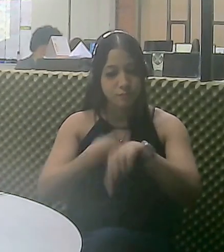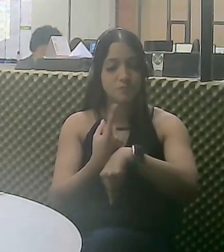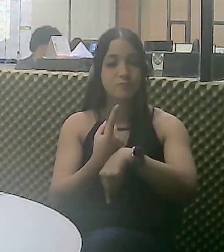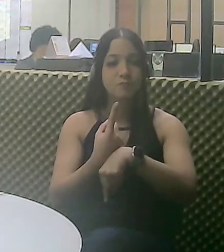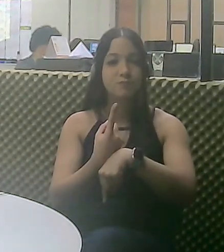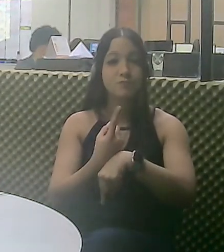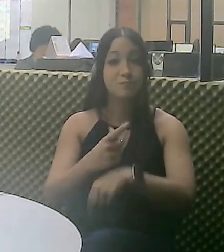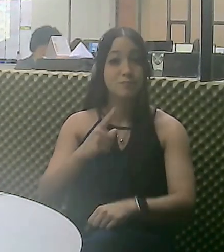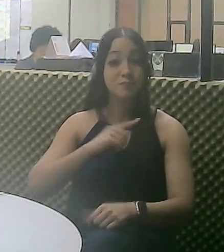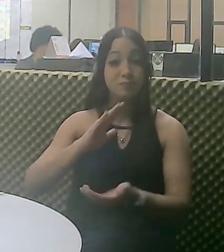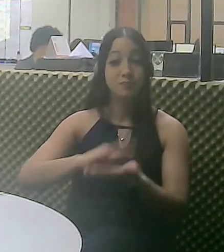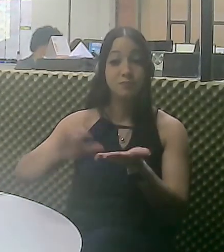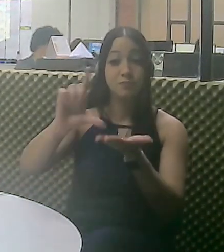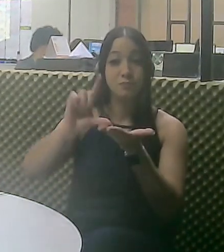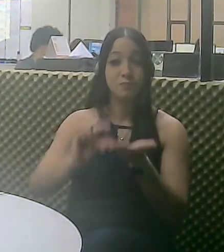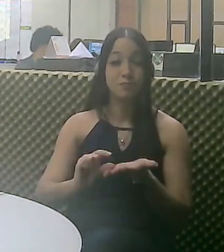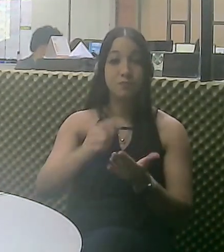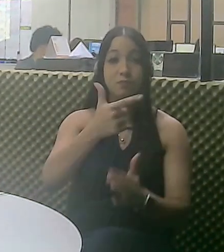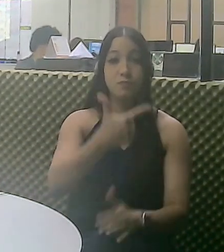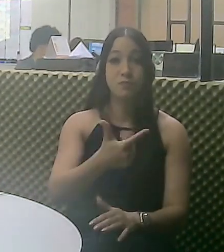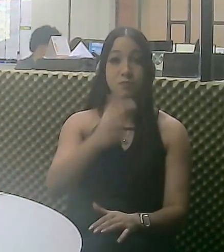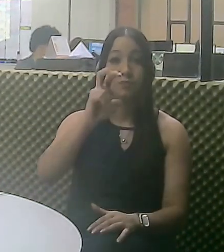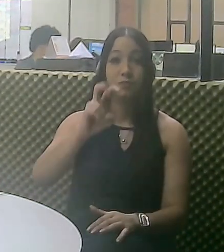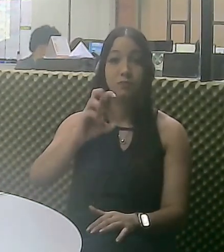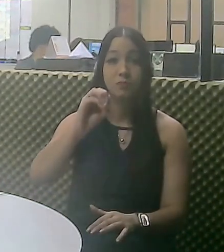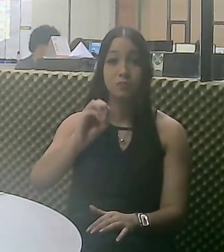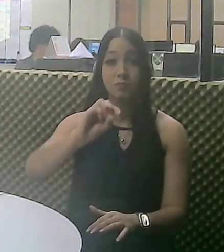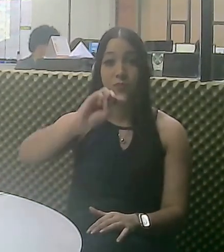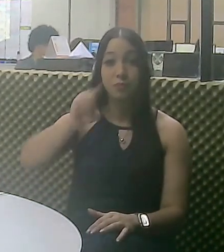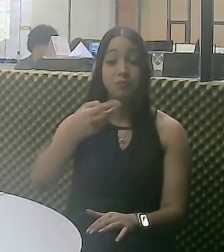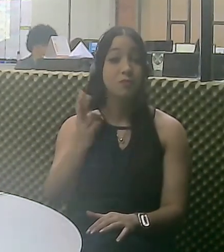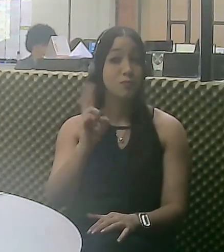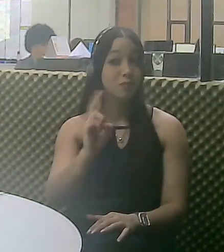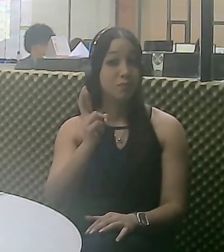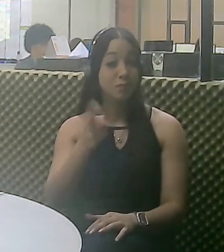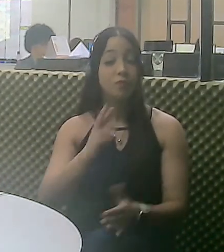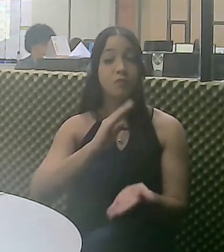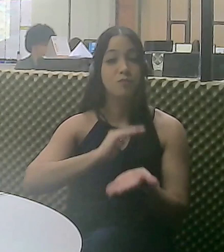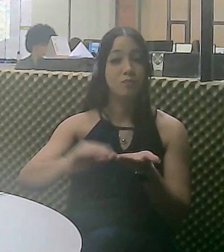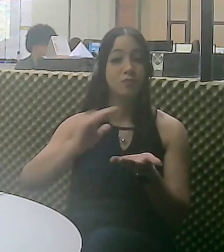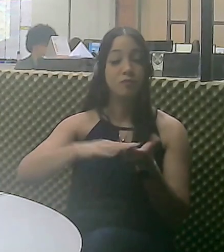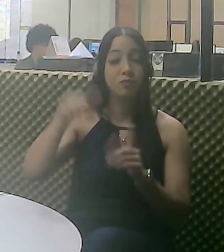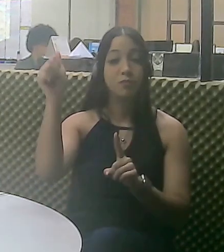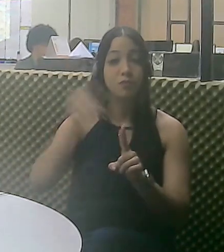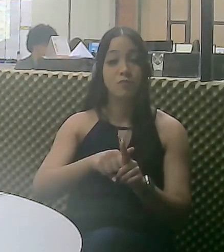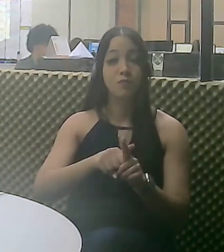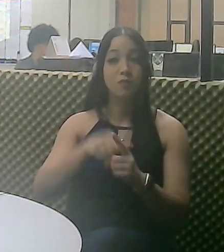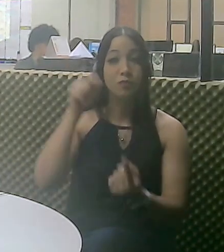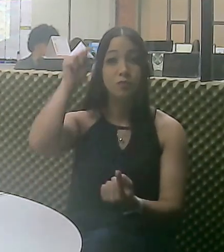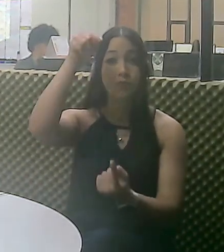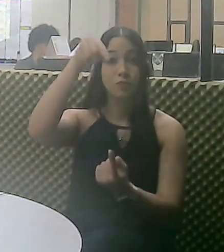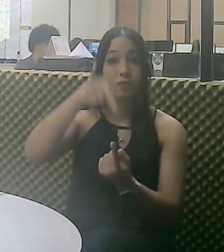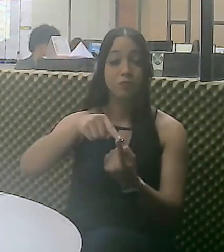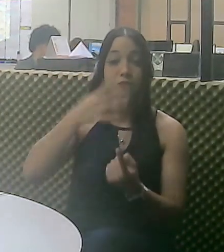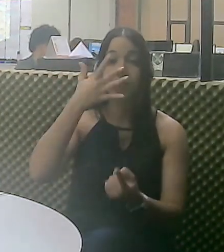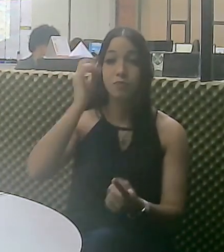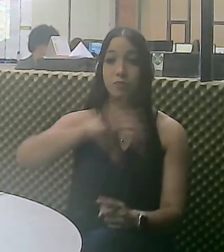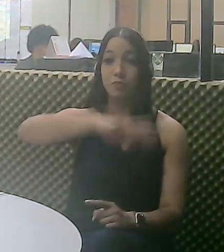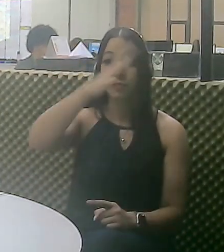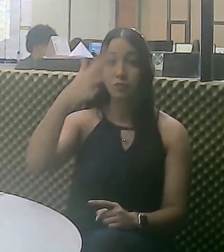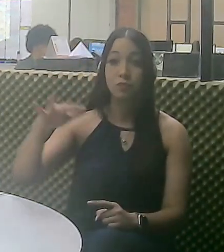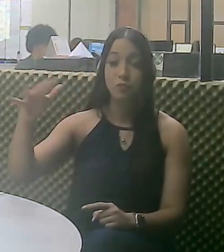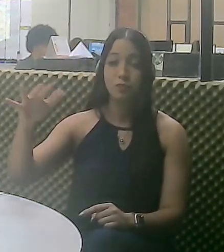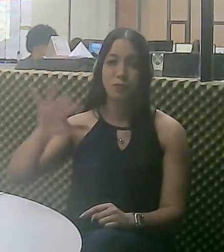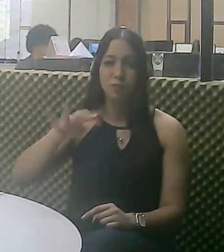haveria uma economia mensal de 255 mil reais nos custos mensais com aterro sanitário